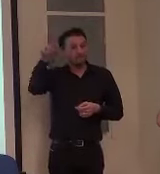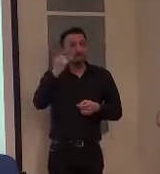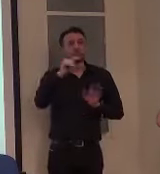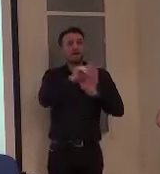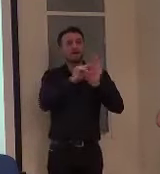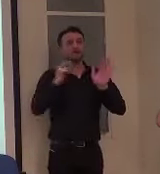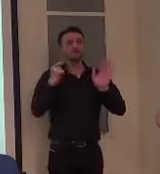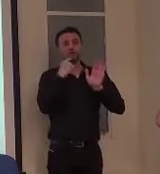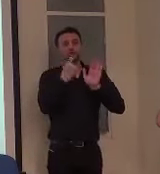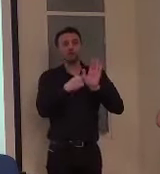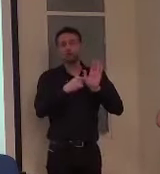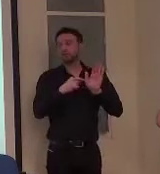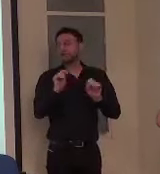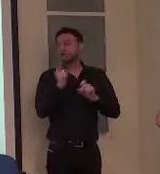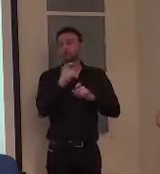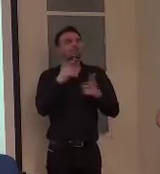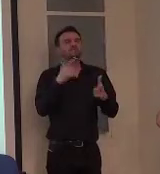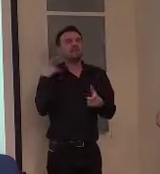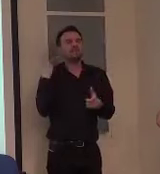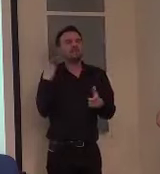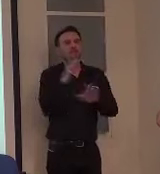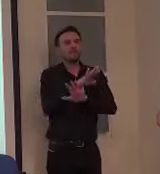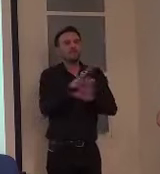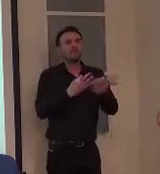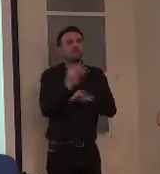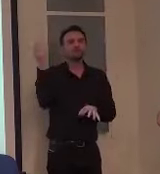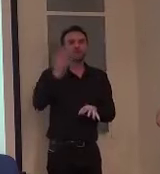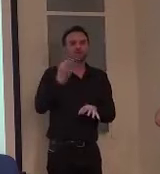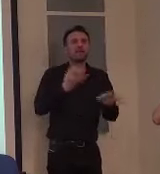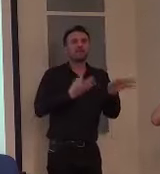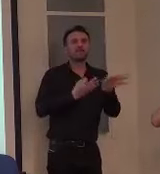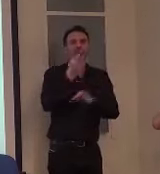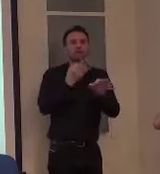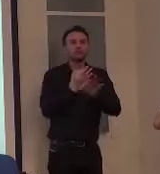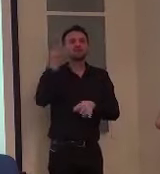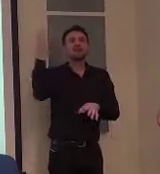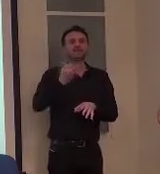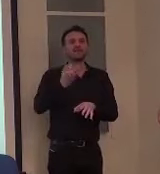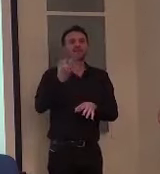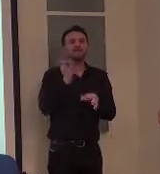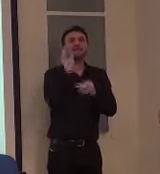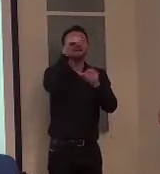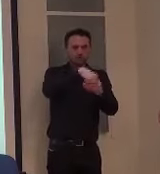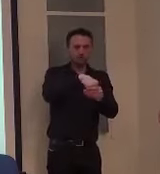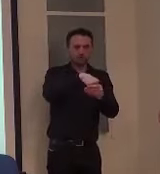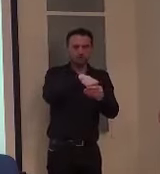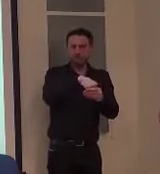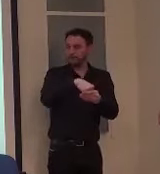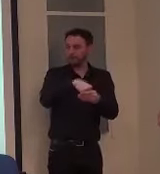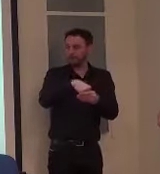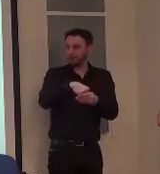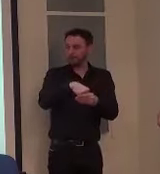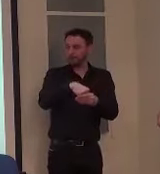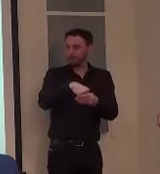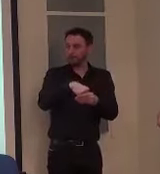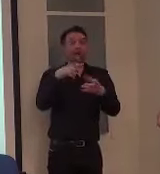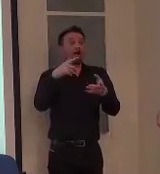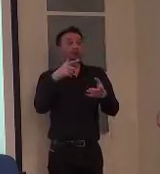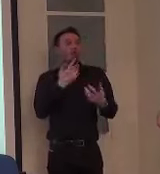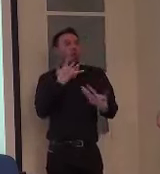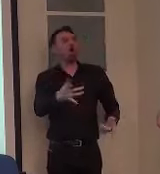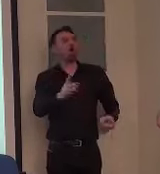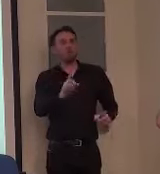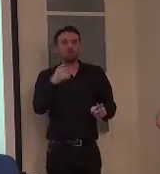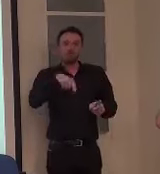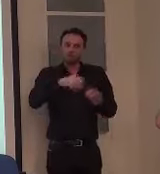resolución en el sistema de dirección de educación especial la dirección de este sujeto que no es la esencia digamos pero